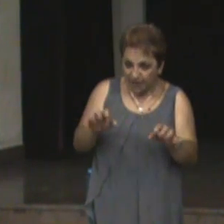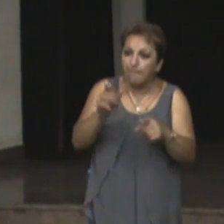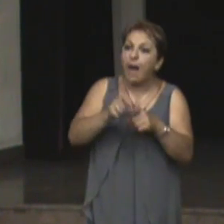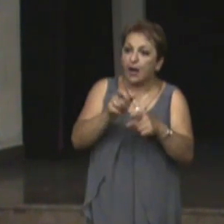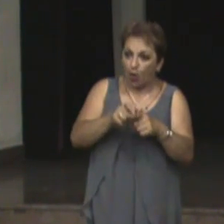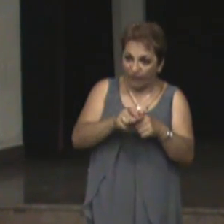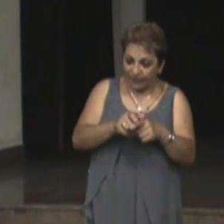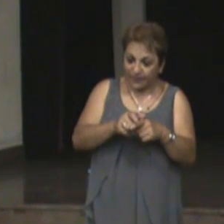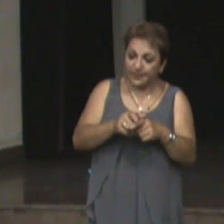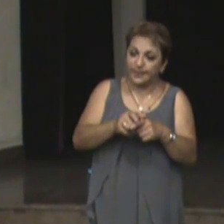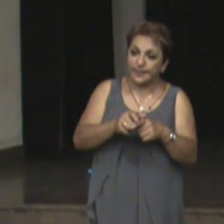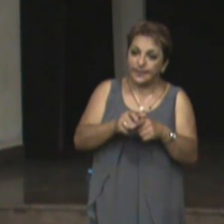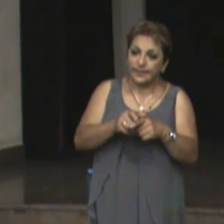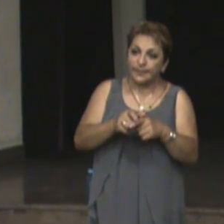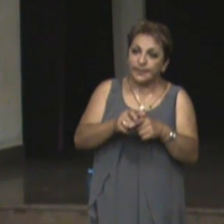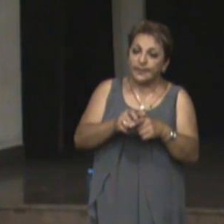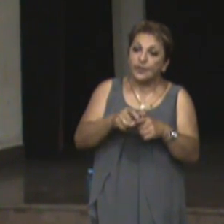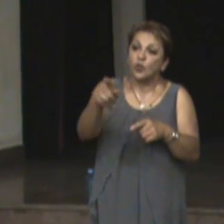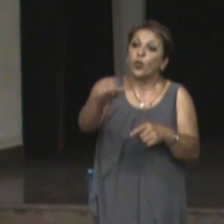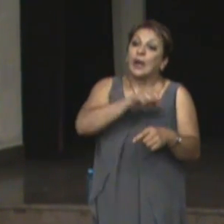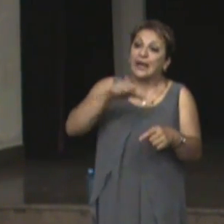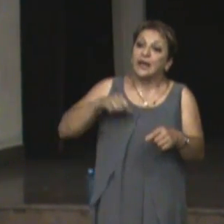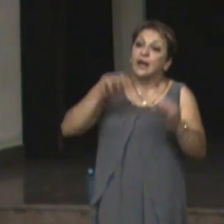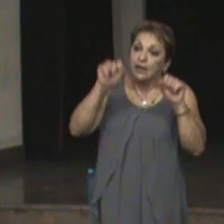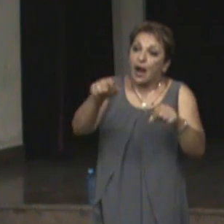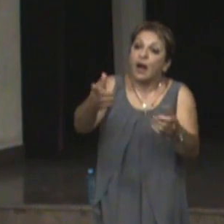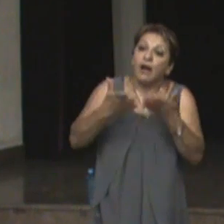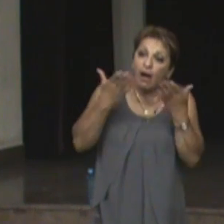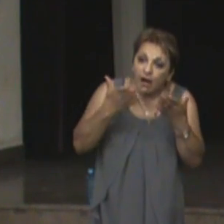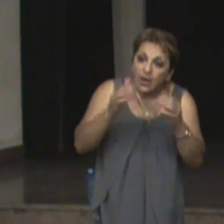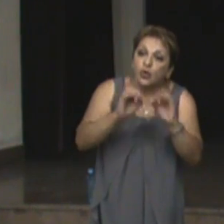բարերով։ Երբ որ ինքներդ կընթերցեք Սուրբ Գիրքը,